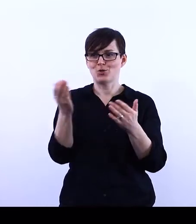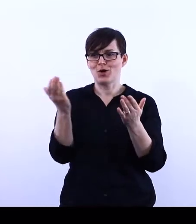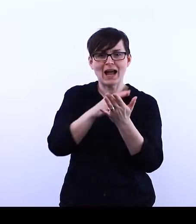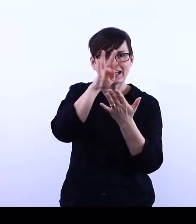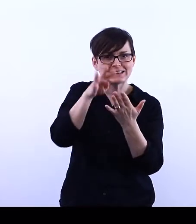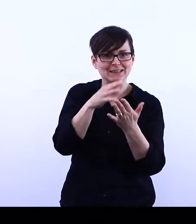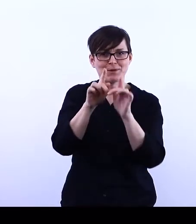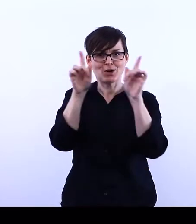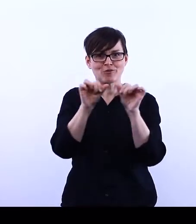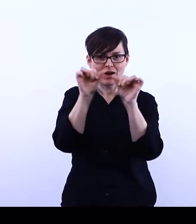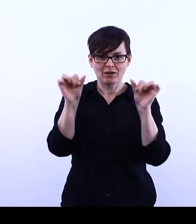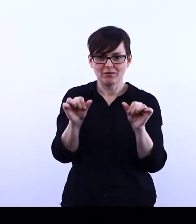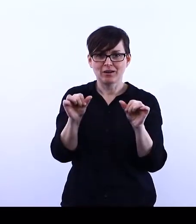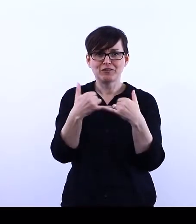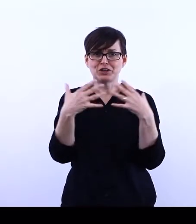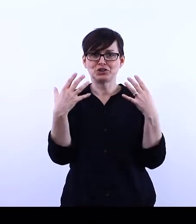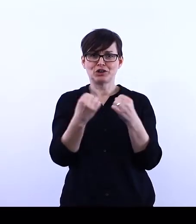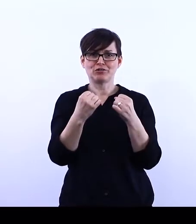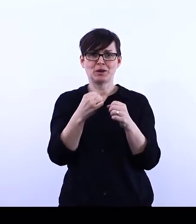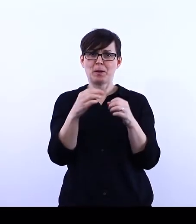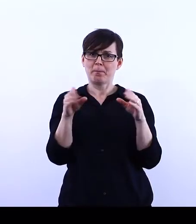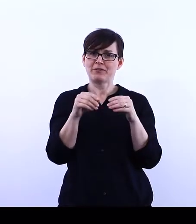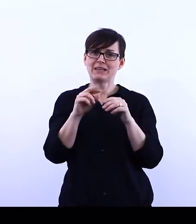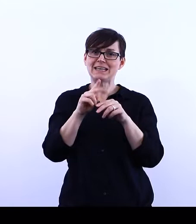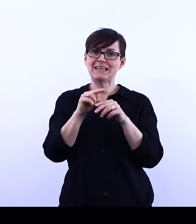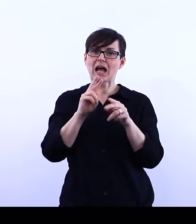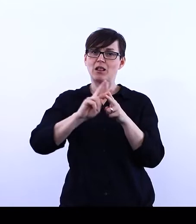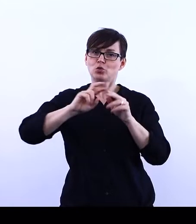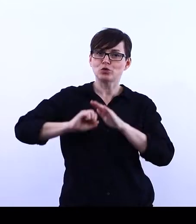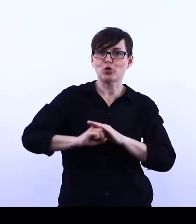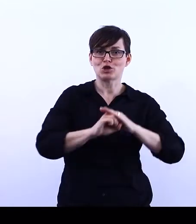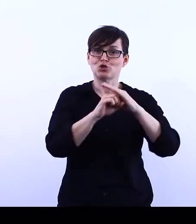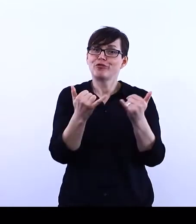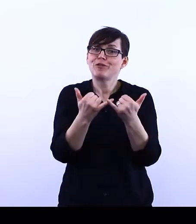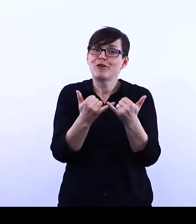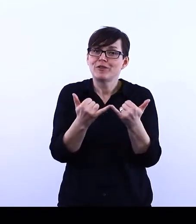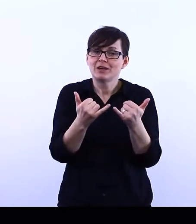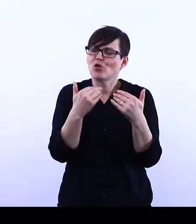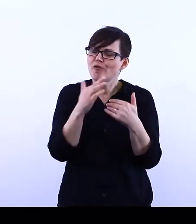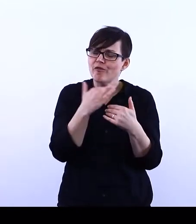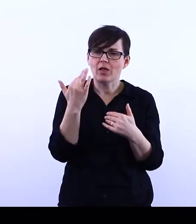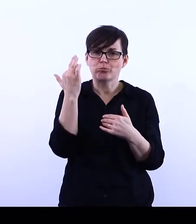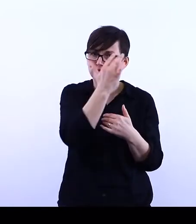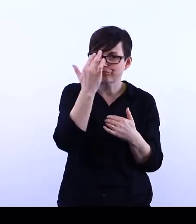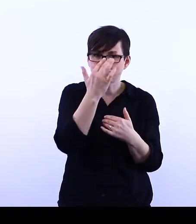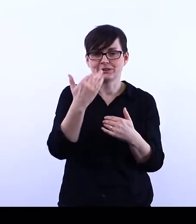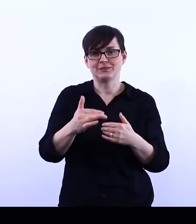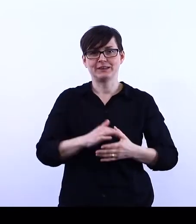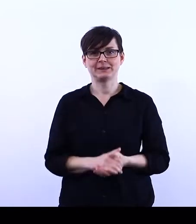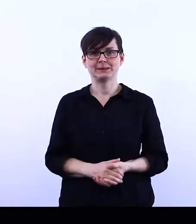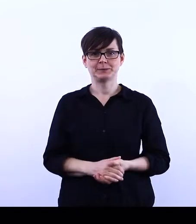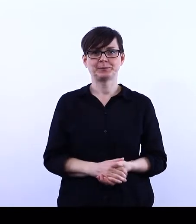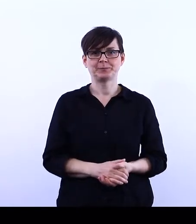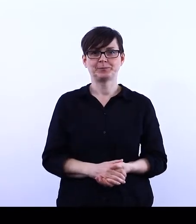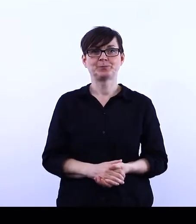Freizeitgestaltung auch sinnvoll mit digitalen Tools unterstützen? Und natürlich war dann der Impuls